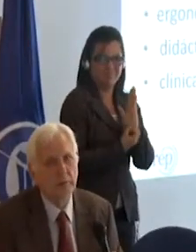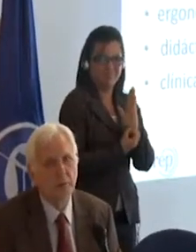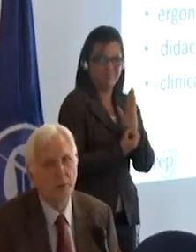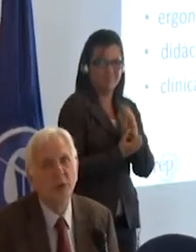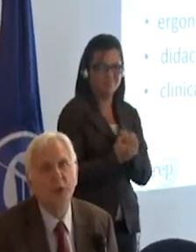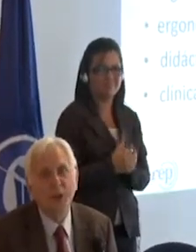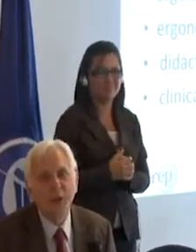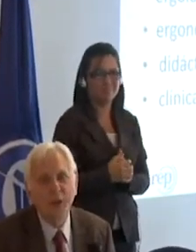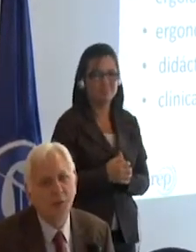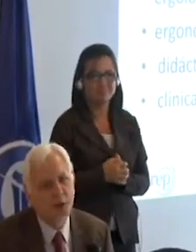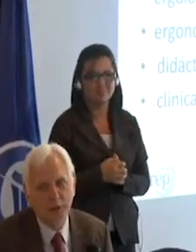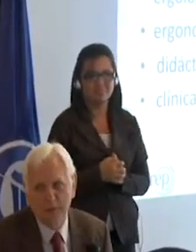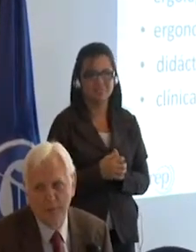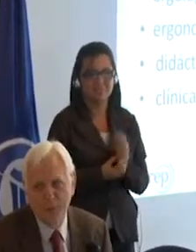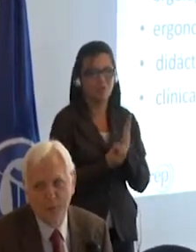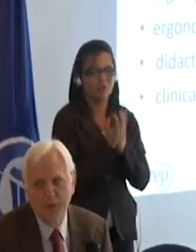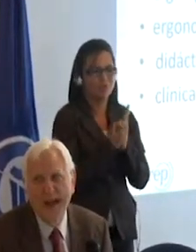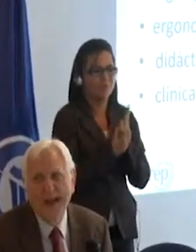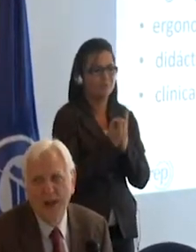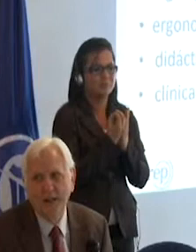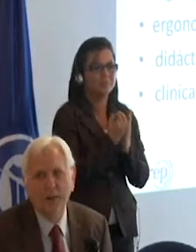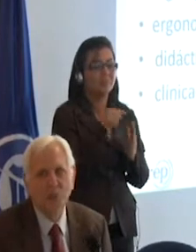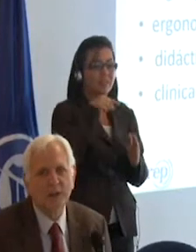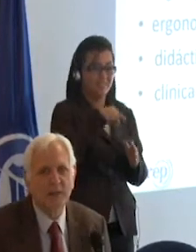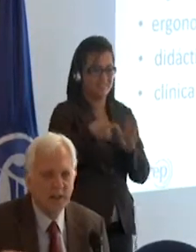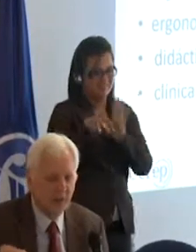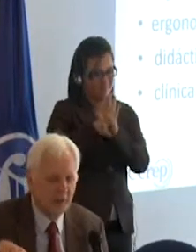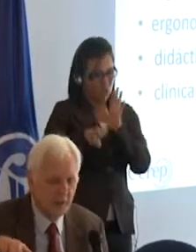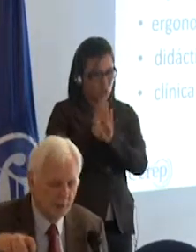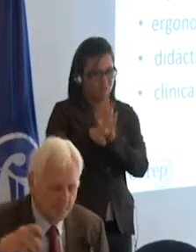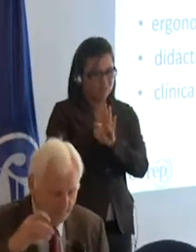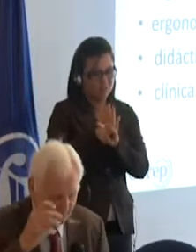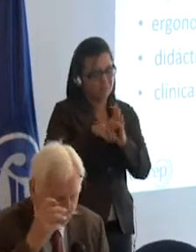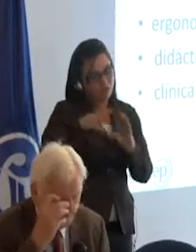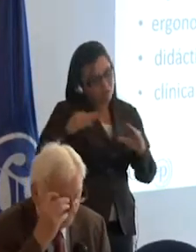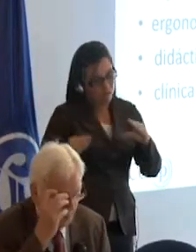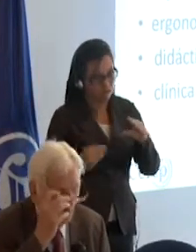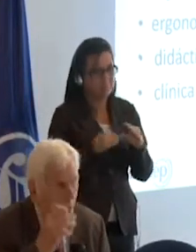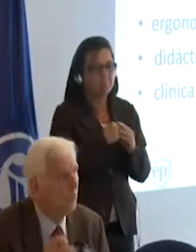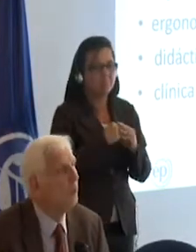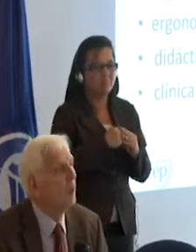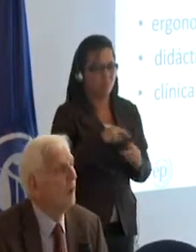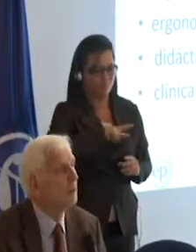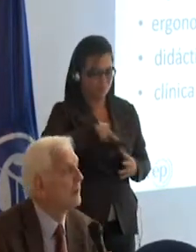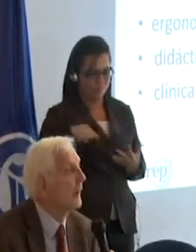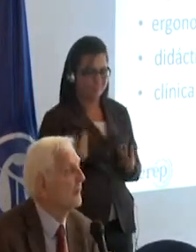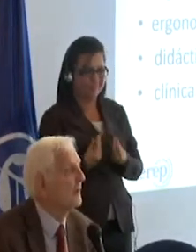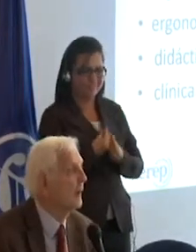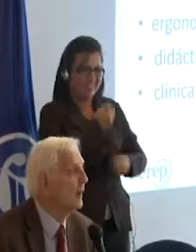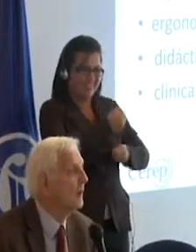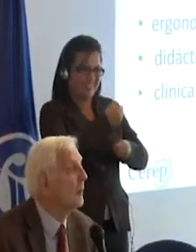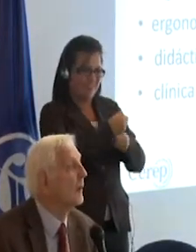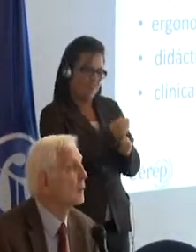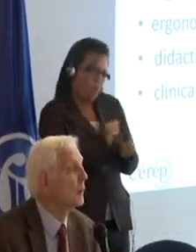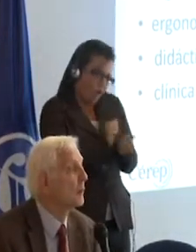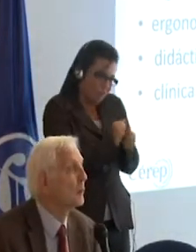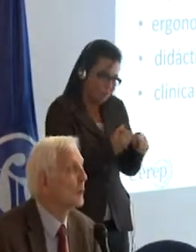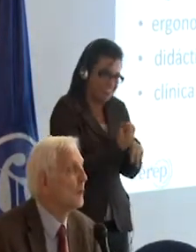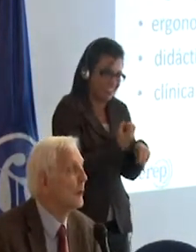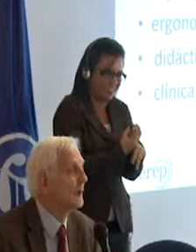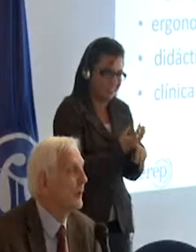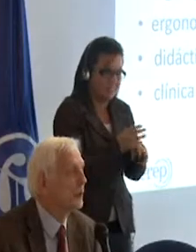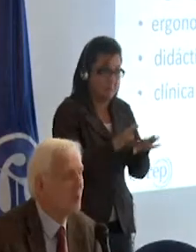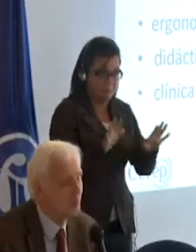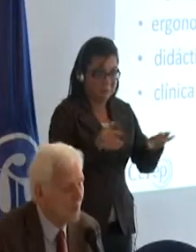y fue adaptado, estas teorías fueron adaptadas para nuestro trabajo con los docentes. Bueno, aquí